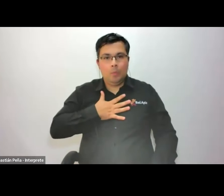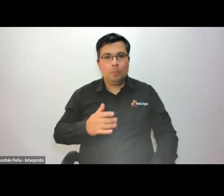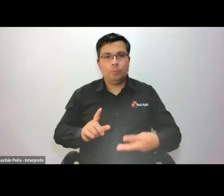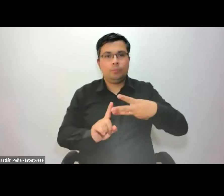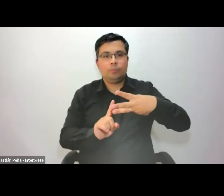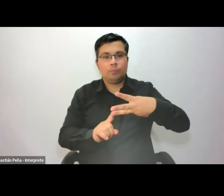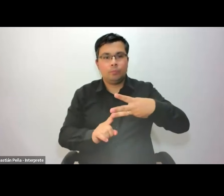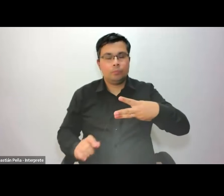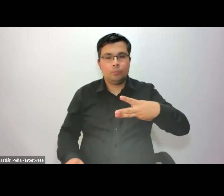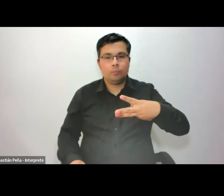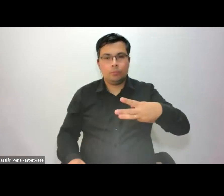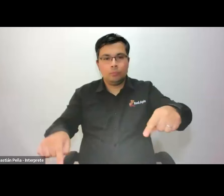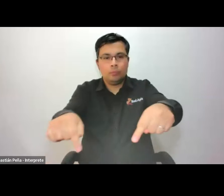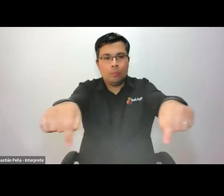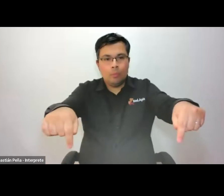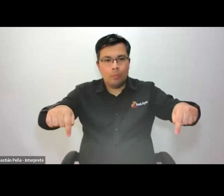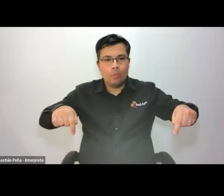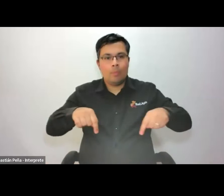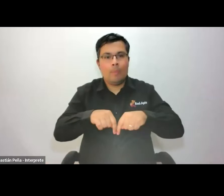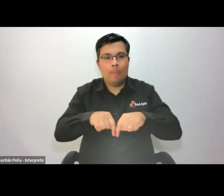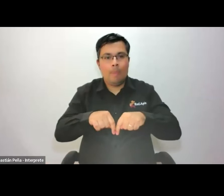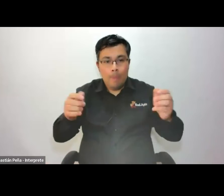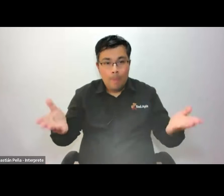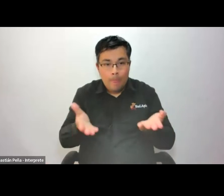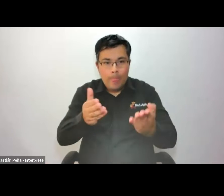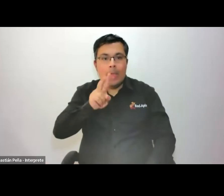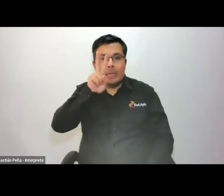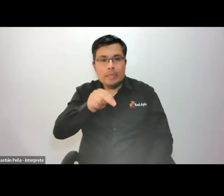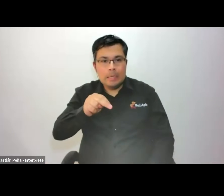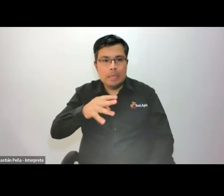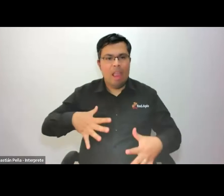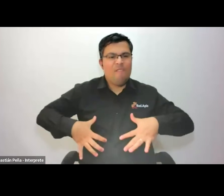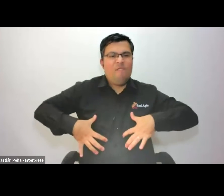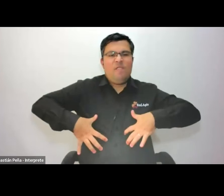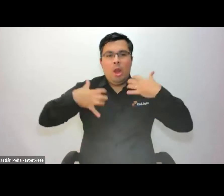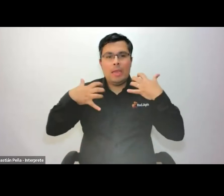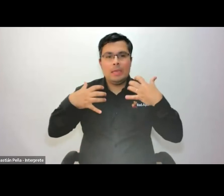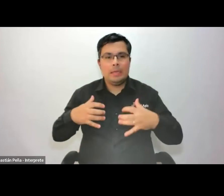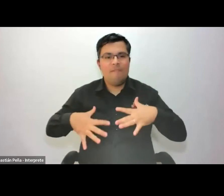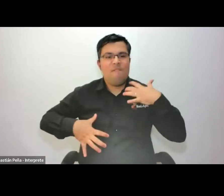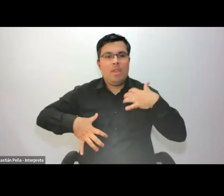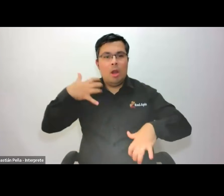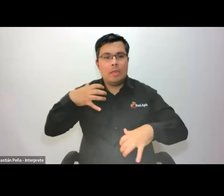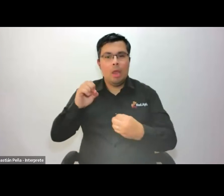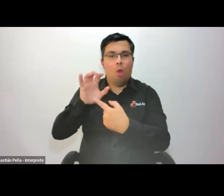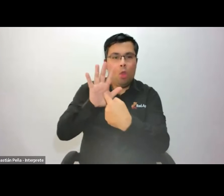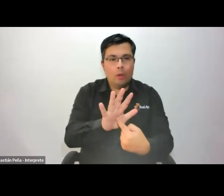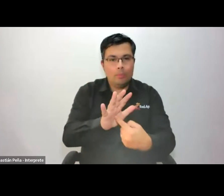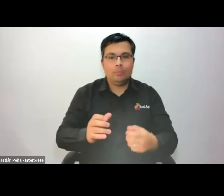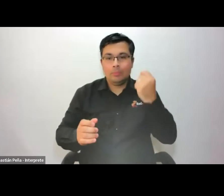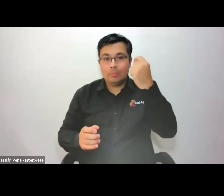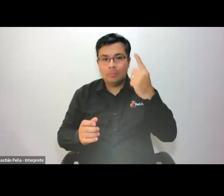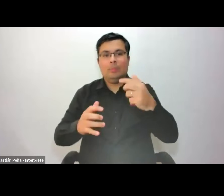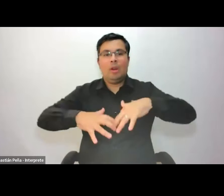violencia y discriminación. Por lo tanto, debemos generar recursos a las comunidades educativas donde se exprese de